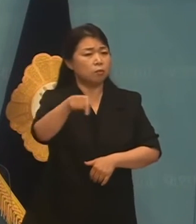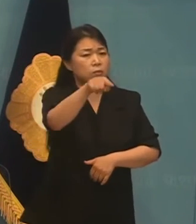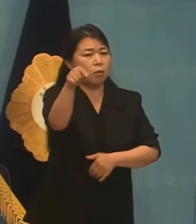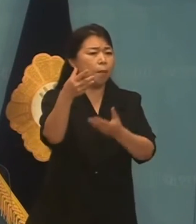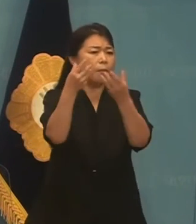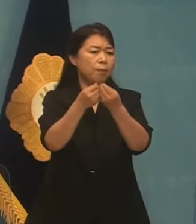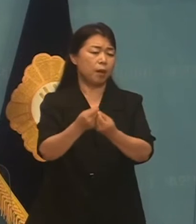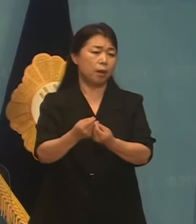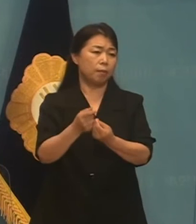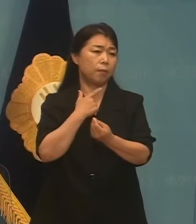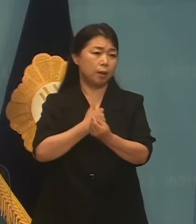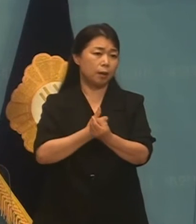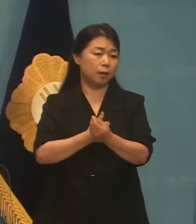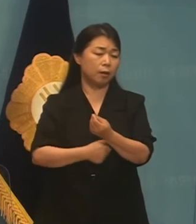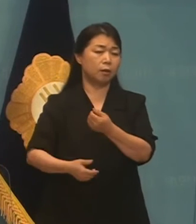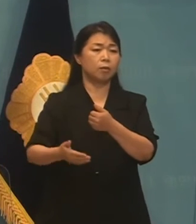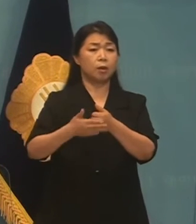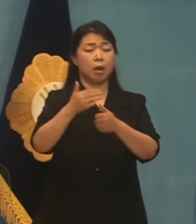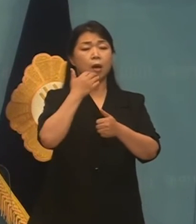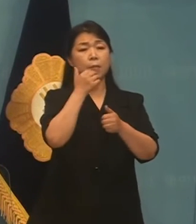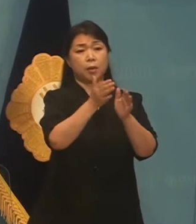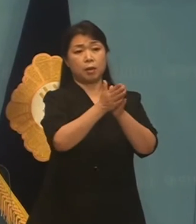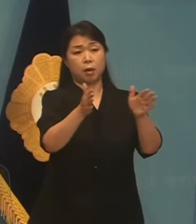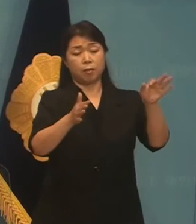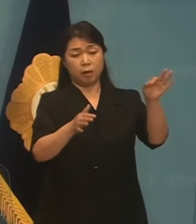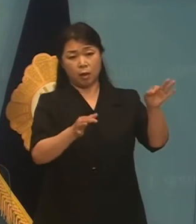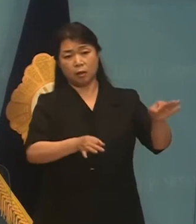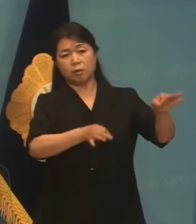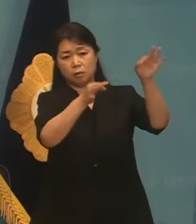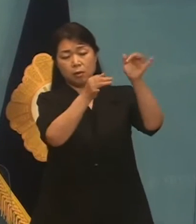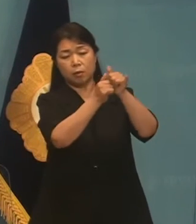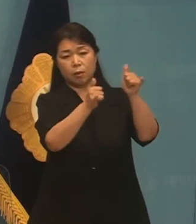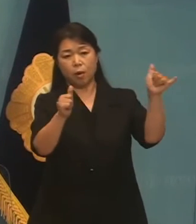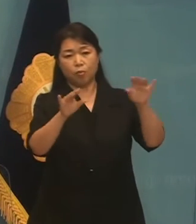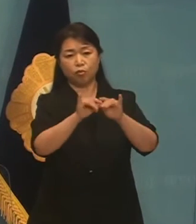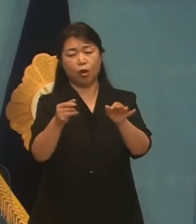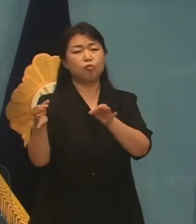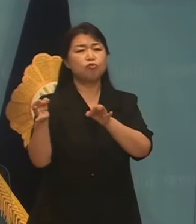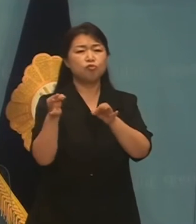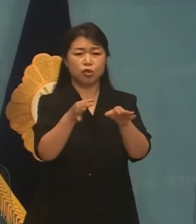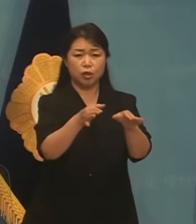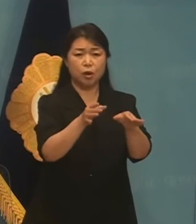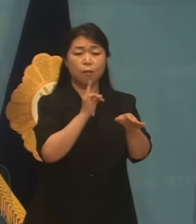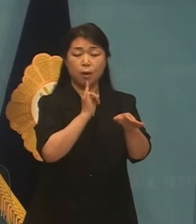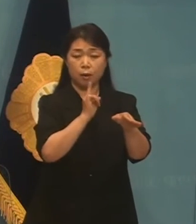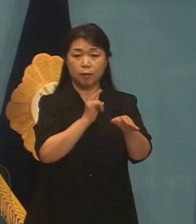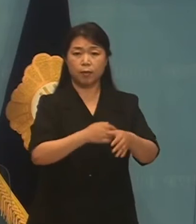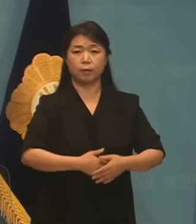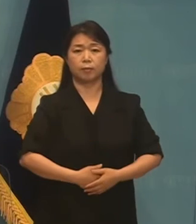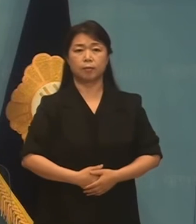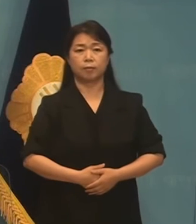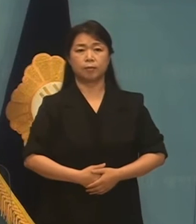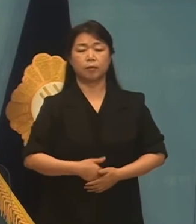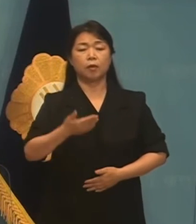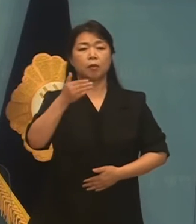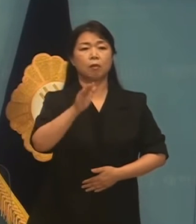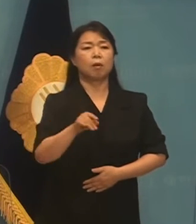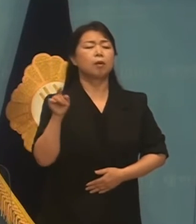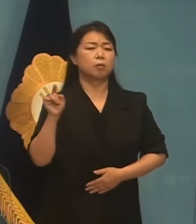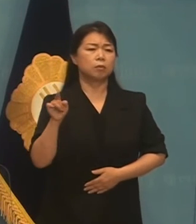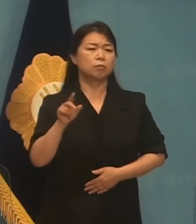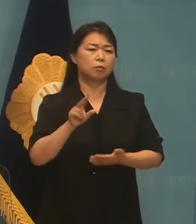때문입니다. 정부는 아파트값 상승의 주범을 부동산 투기라고 봤습니다. 그러나